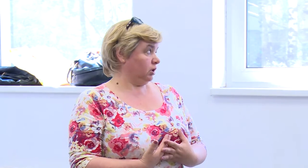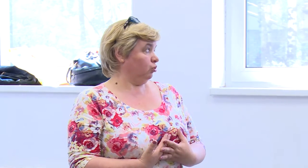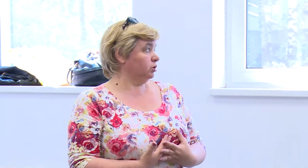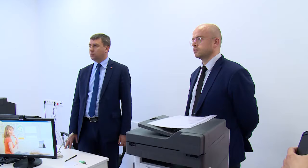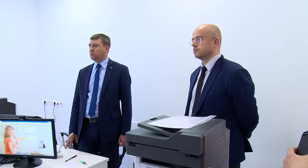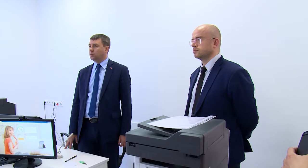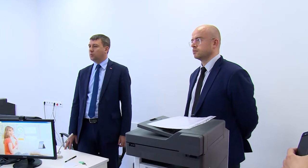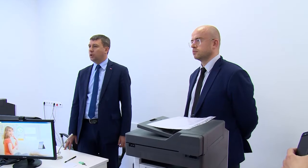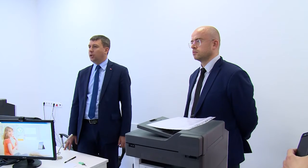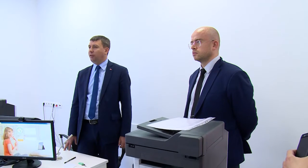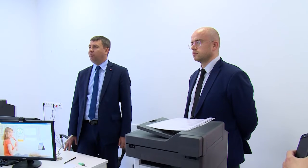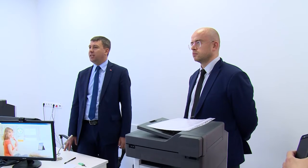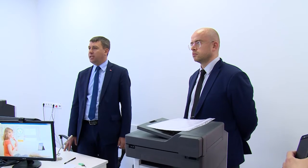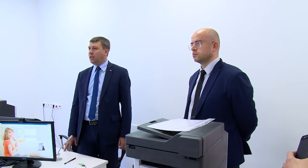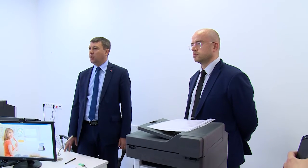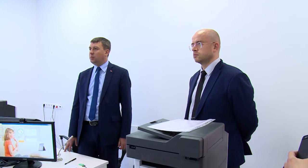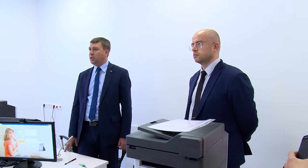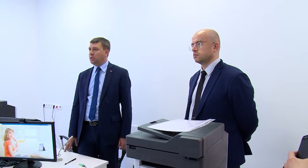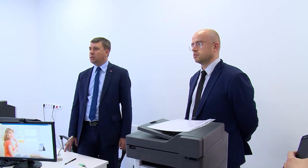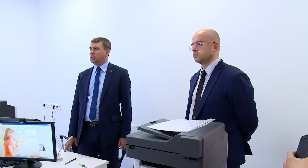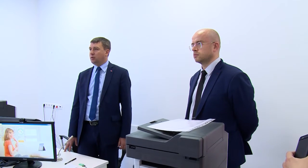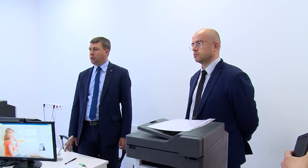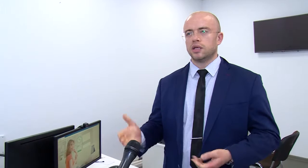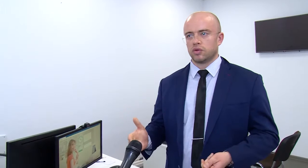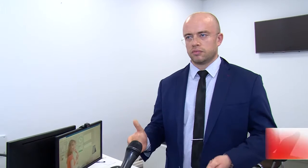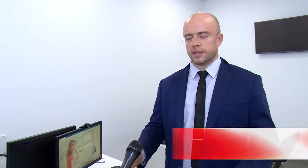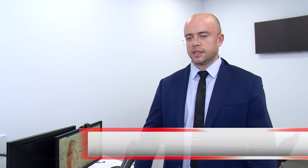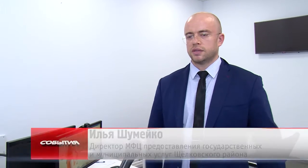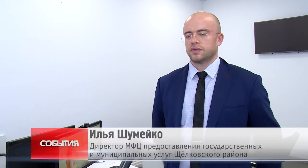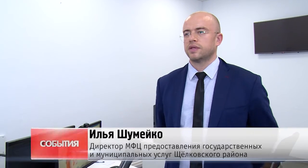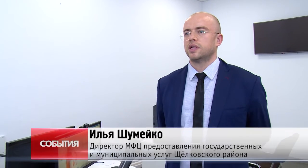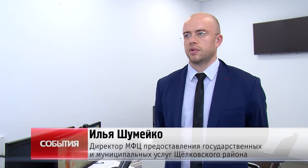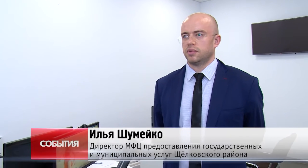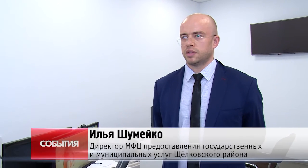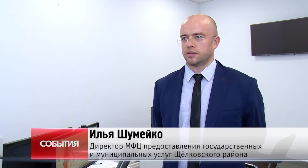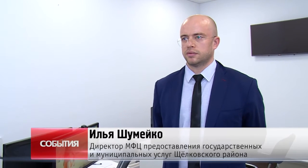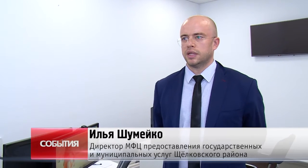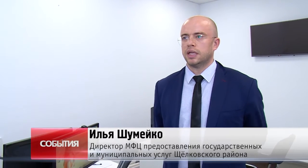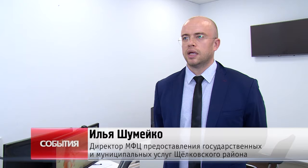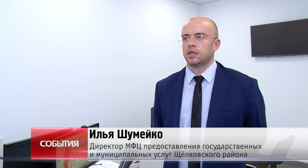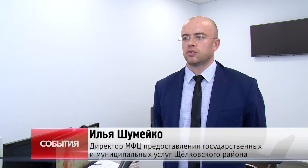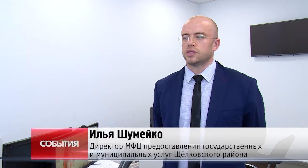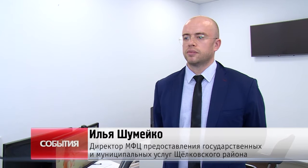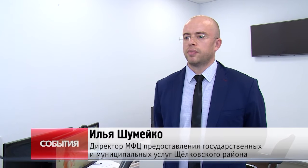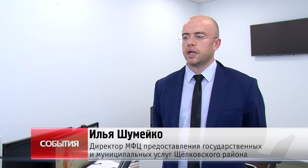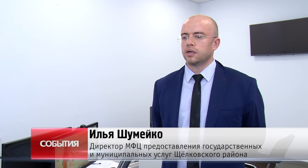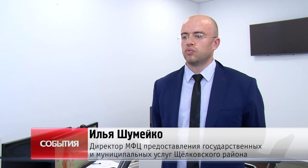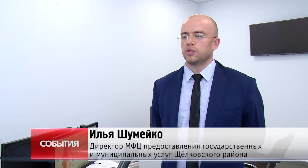неразглашению личной конфиденциальной информации. Мы планируем это делать в отдельном кабинете. То есть порядок будет